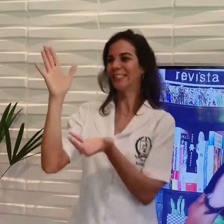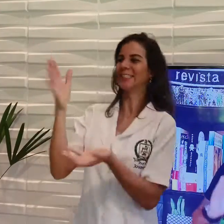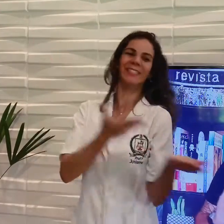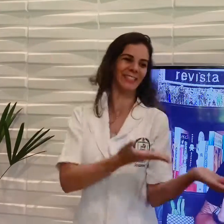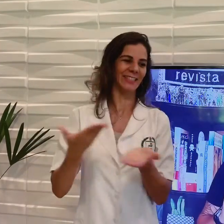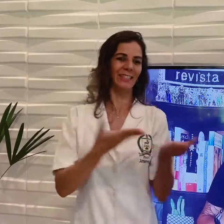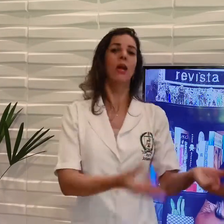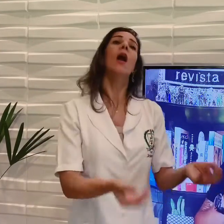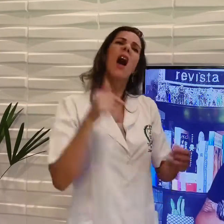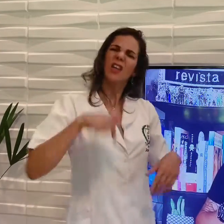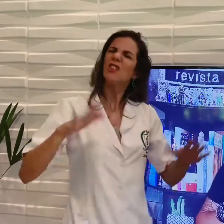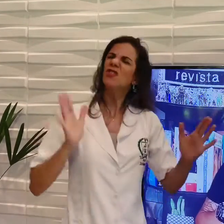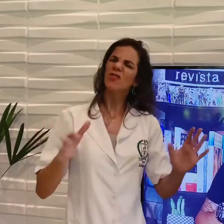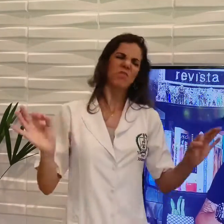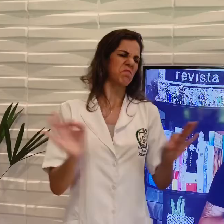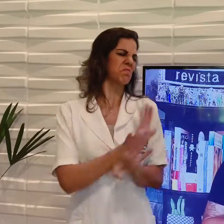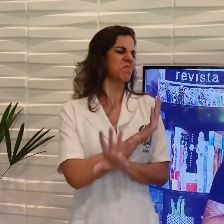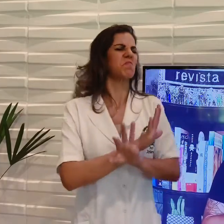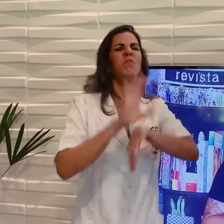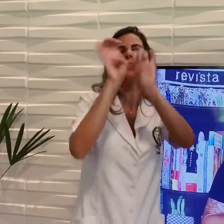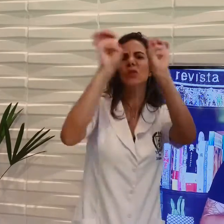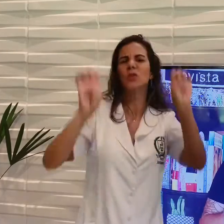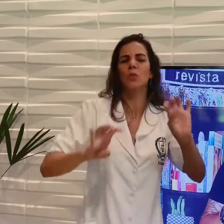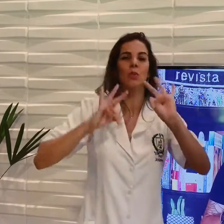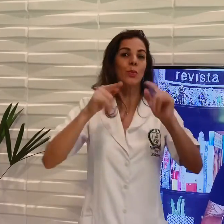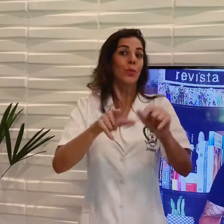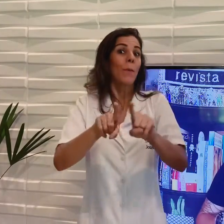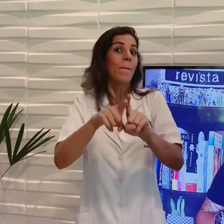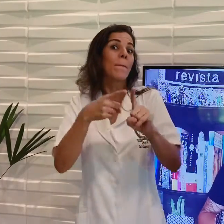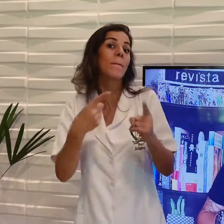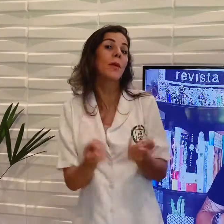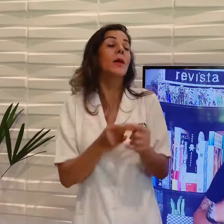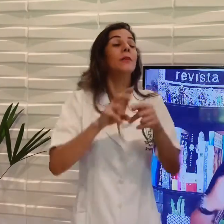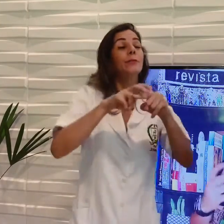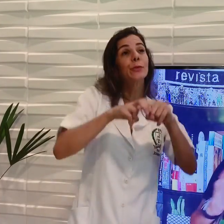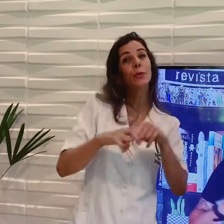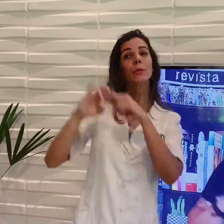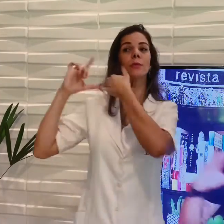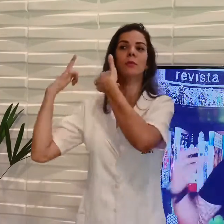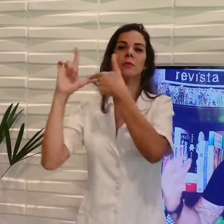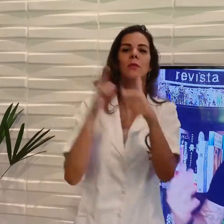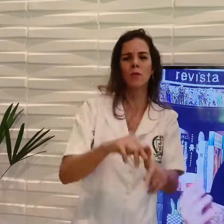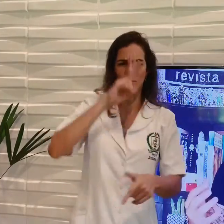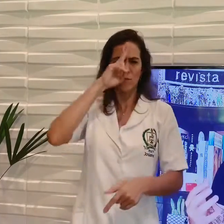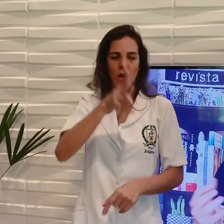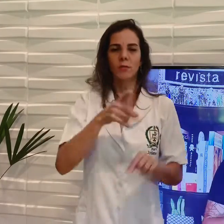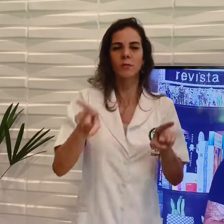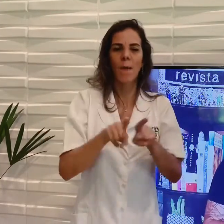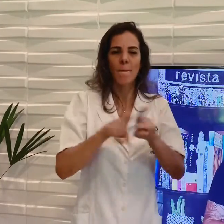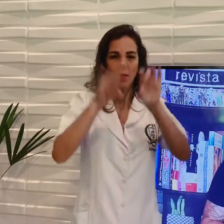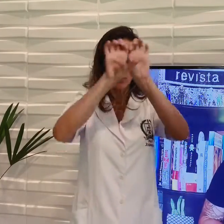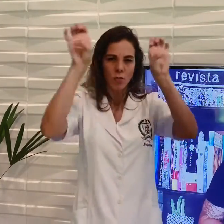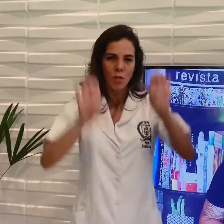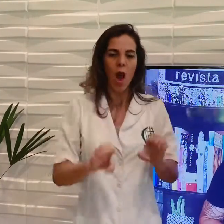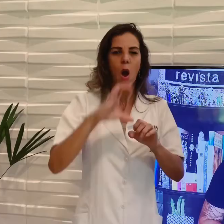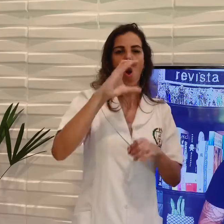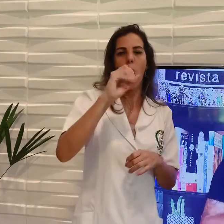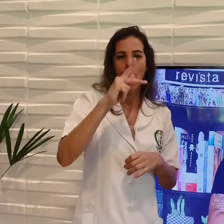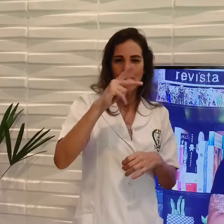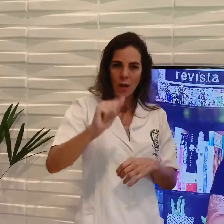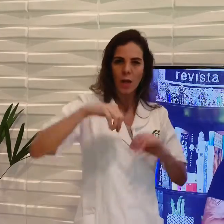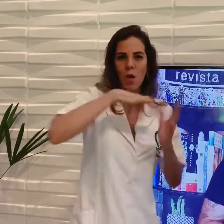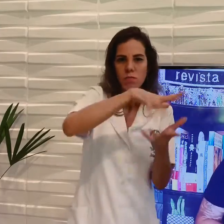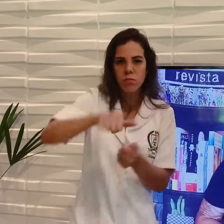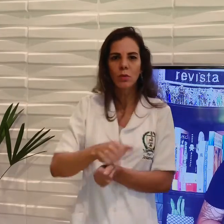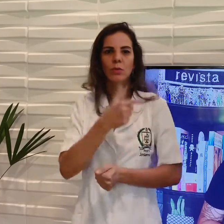já tem estrutura e tal, a gente quer. No final das contas, por uma questão de tradição, de força, também estrutural, a Copa do Mundo de 2003